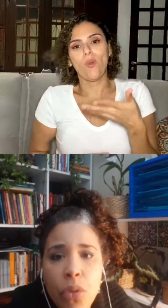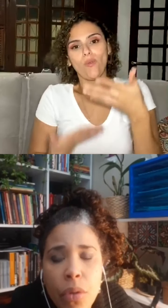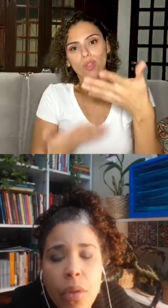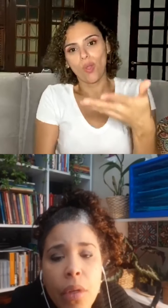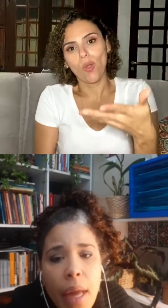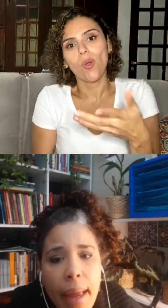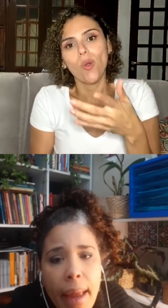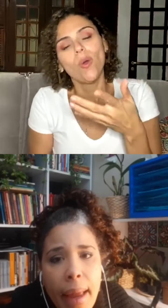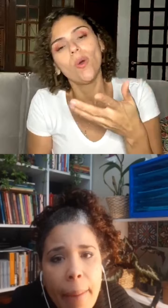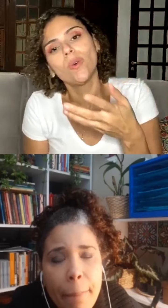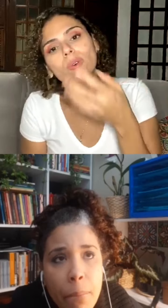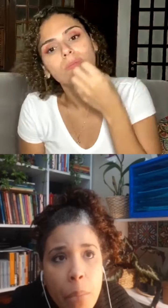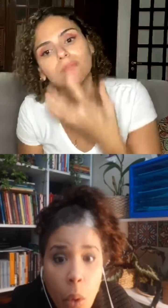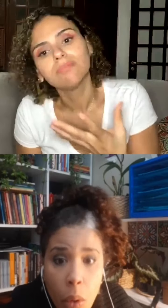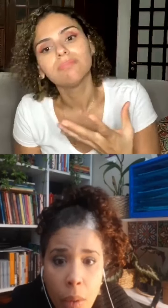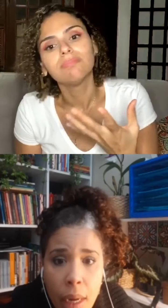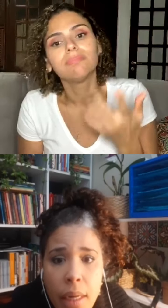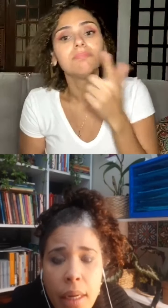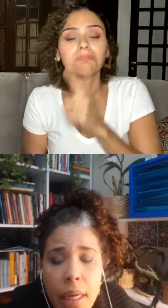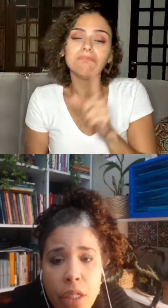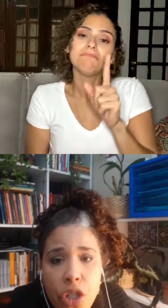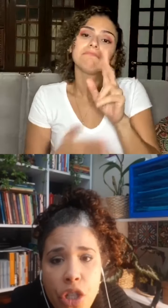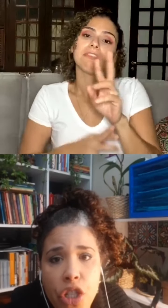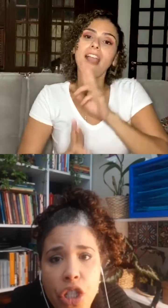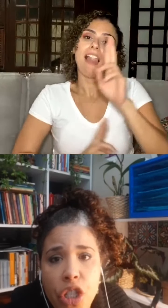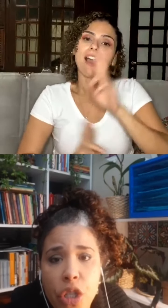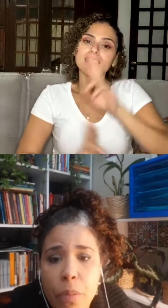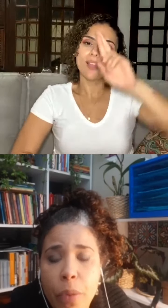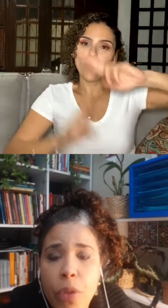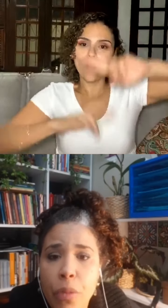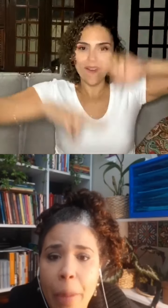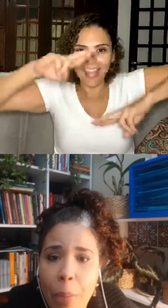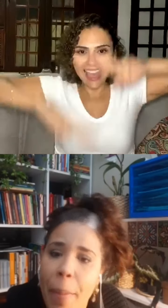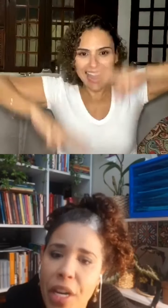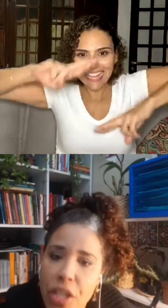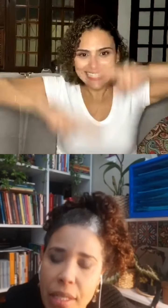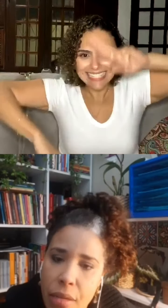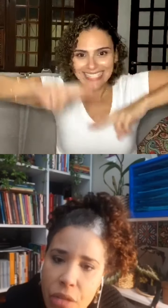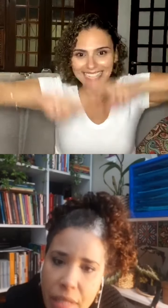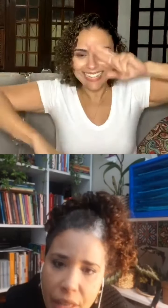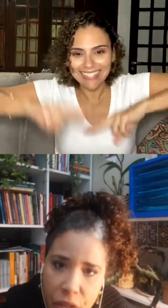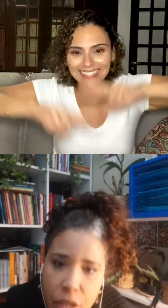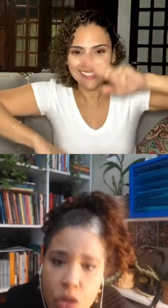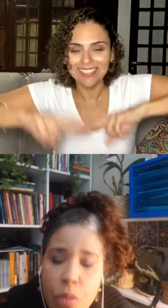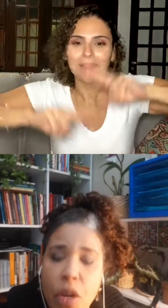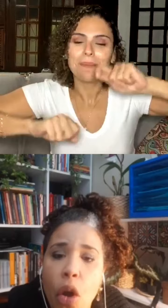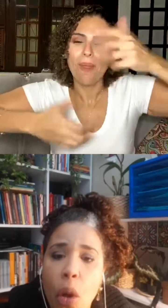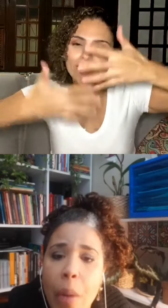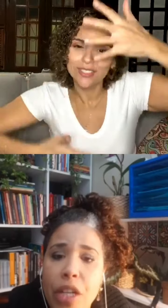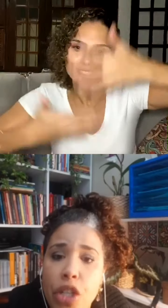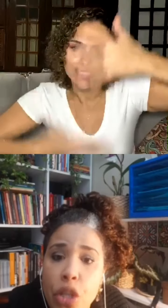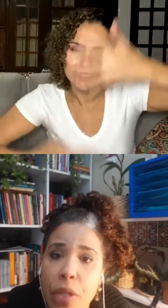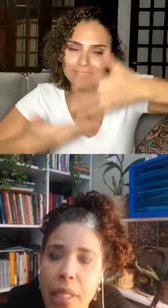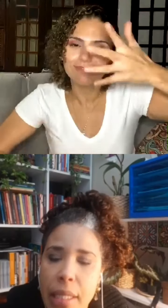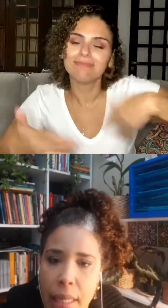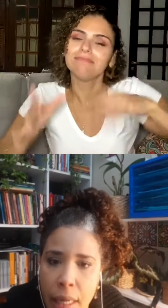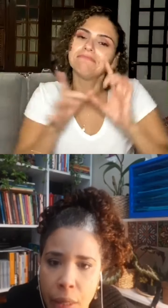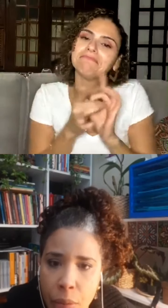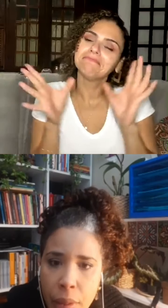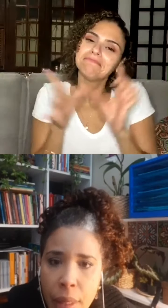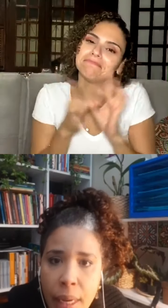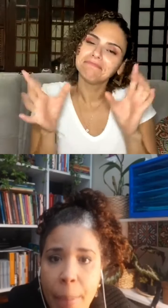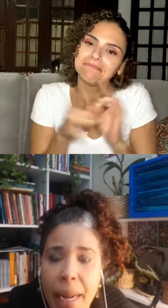muito boa, de uma boa prestação de serviço. Me coloco à